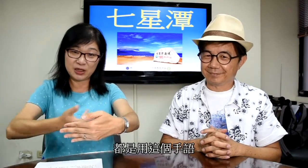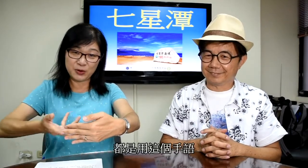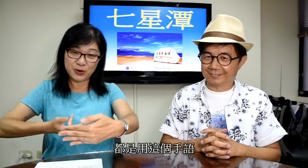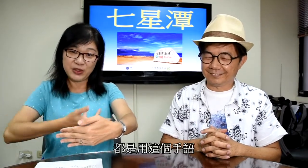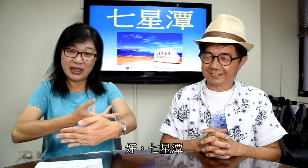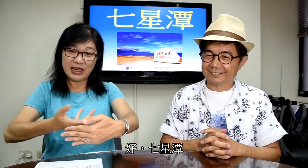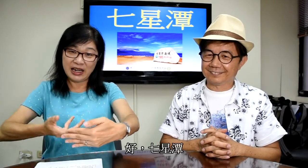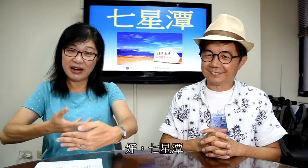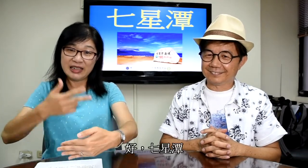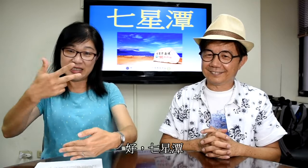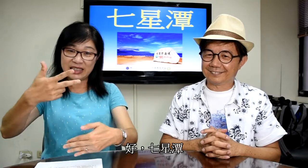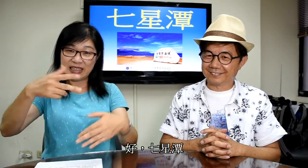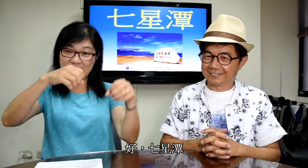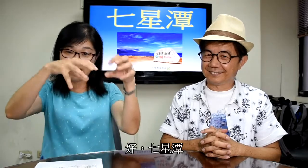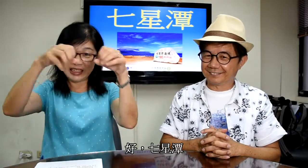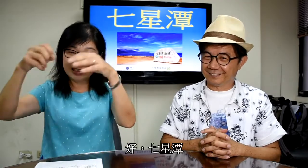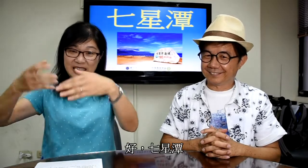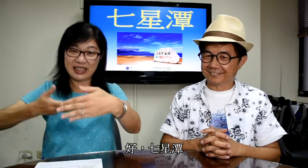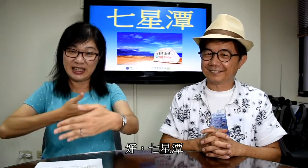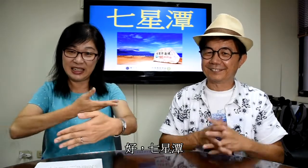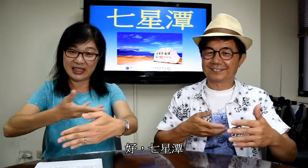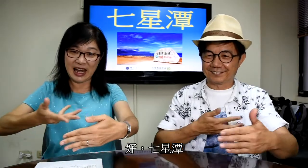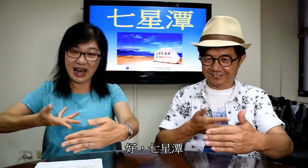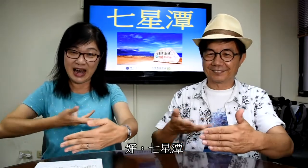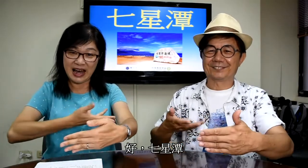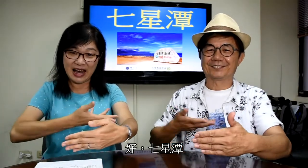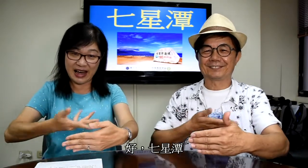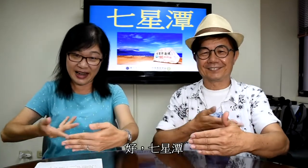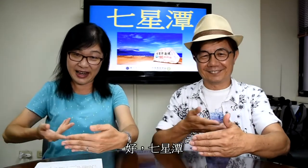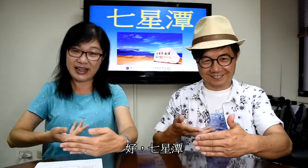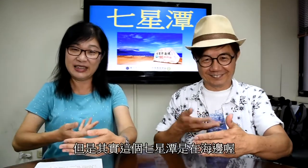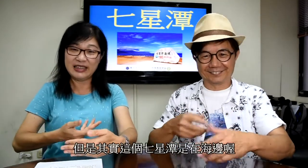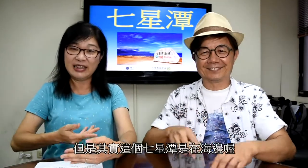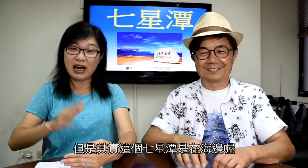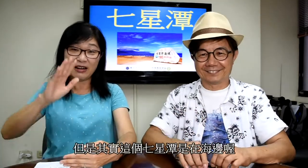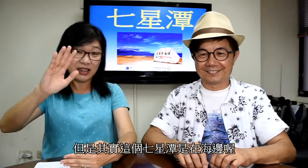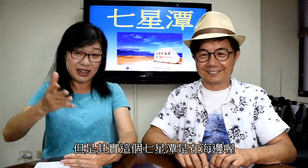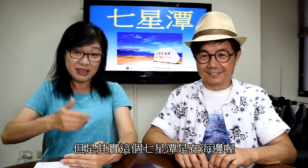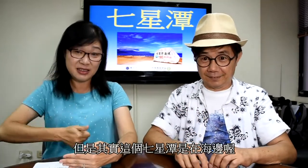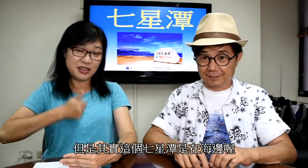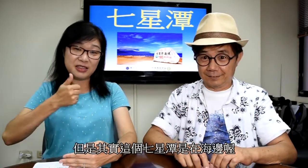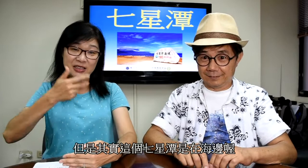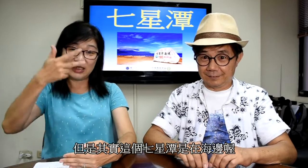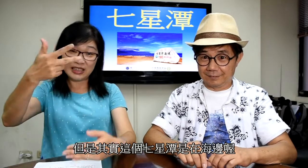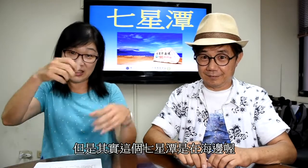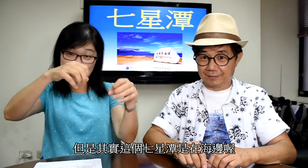语，七星潭。好，但是其实这个七